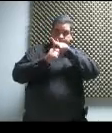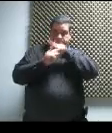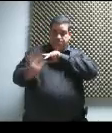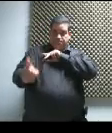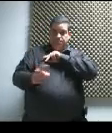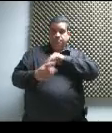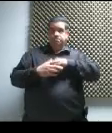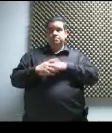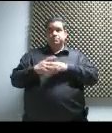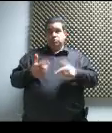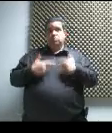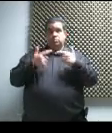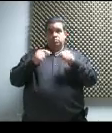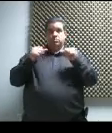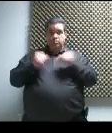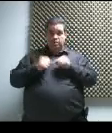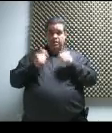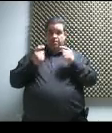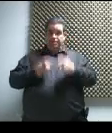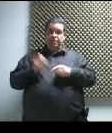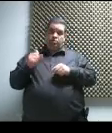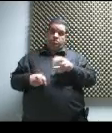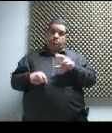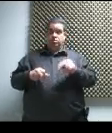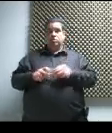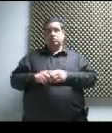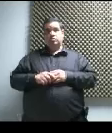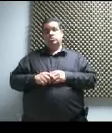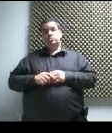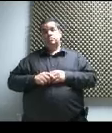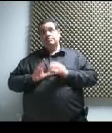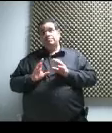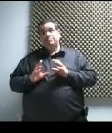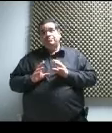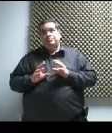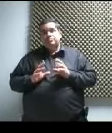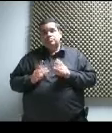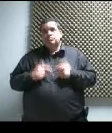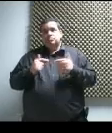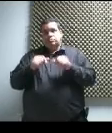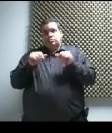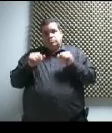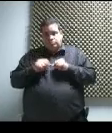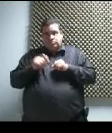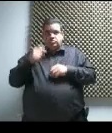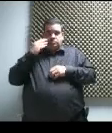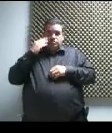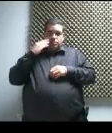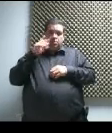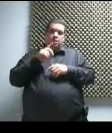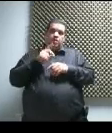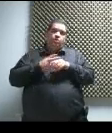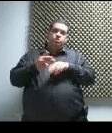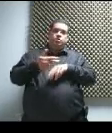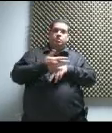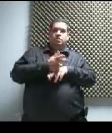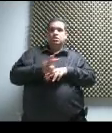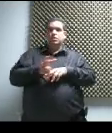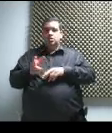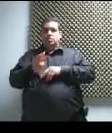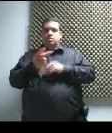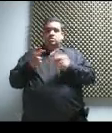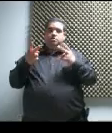inundación. riesgo. Exacto. Y si tú vives dentro de una área, pues debes saber cuáles son las rutas de desalojo, lugares